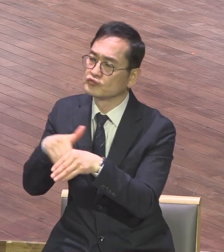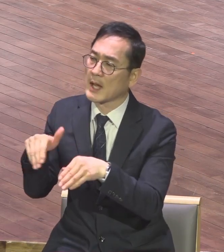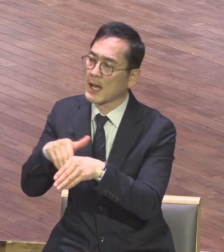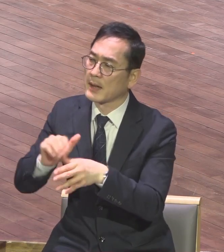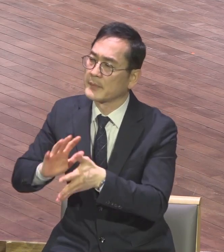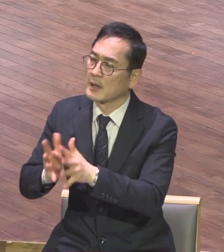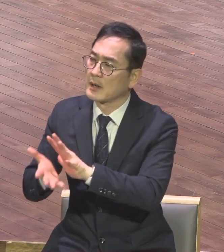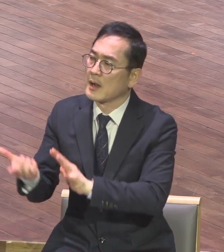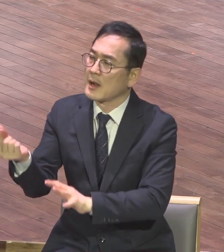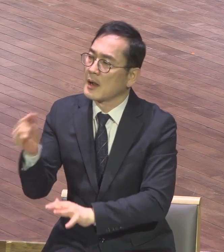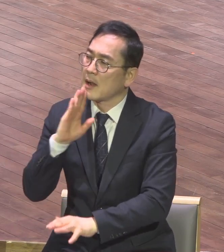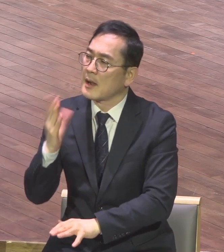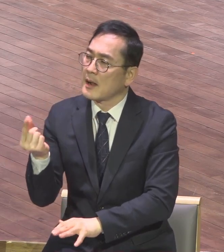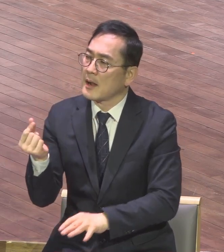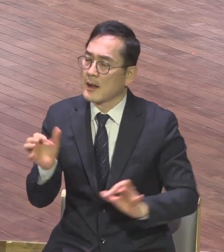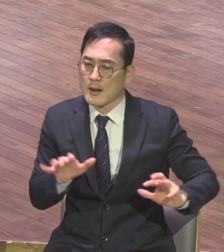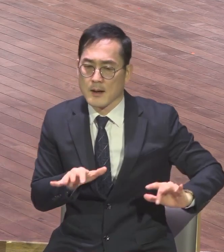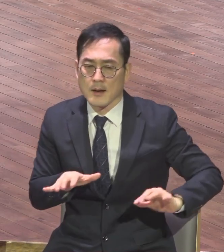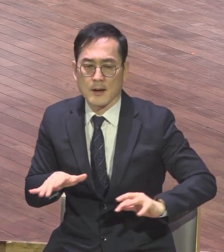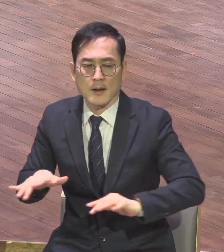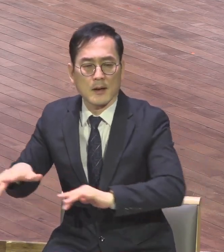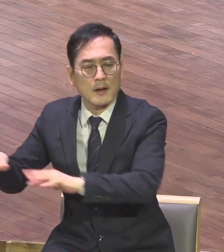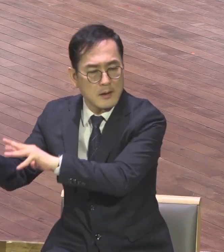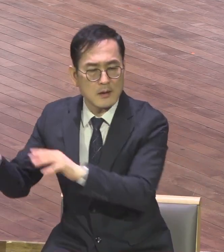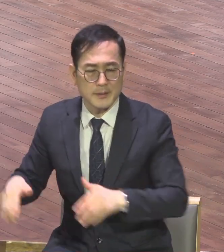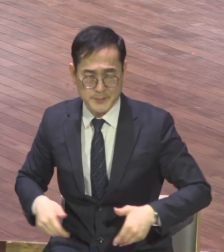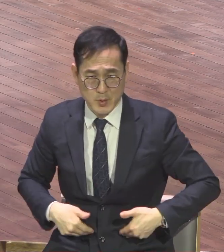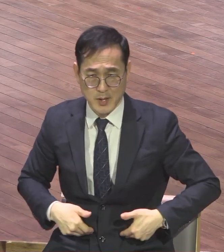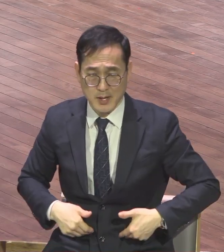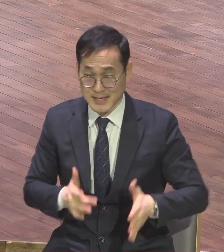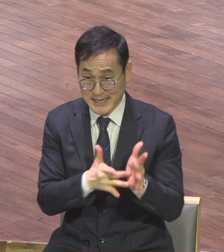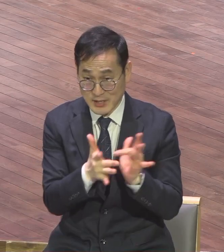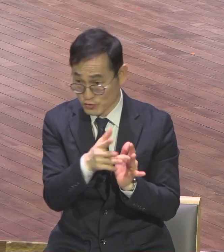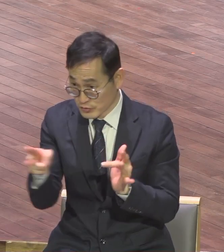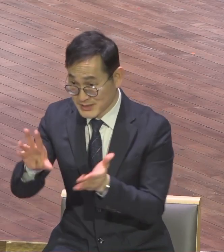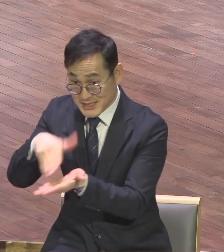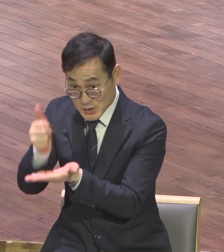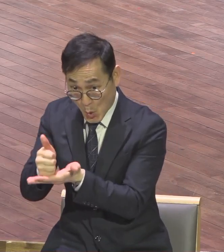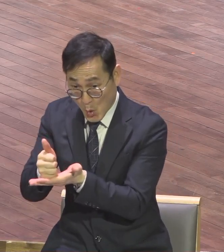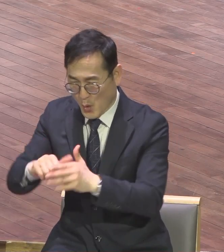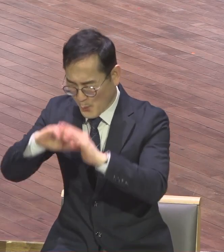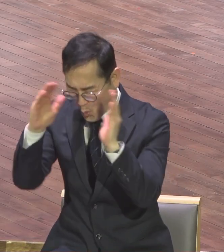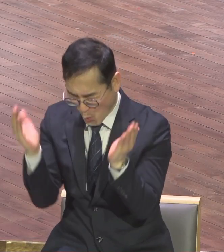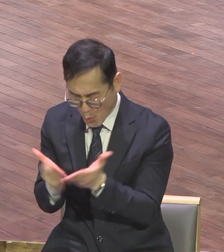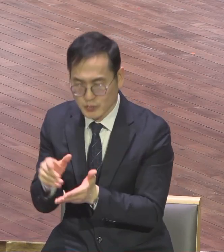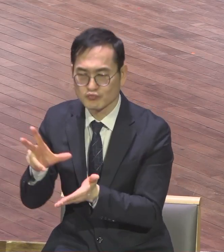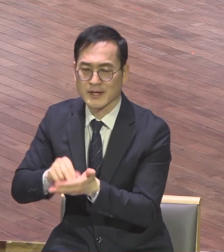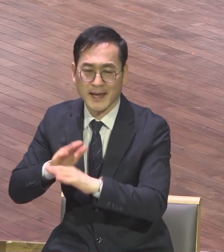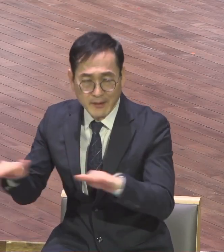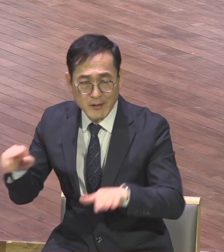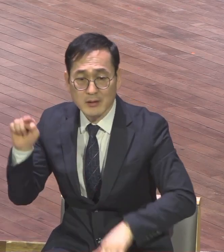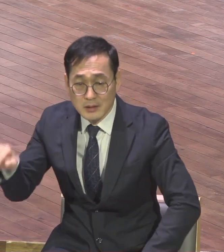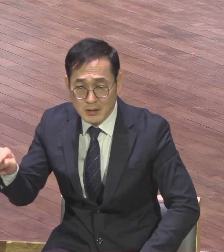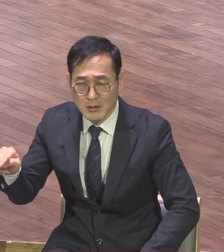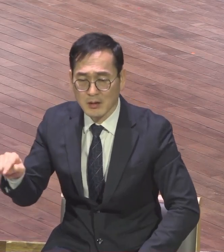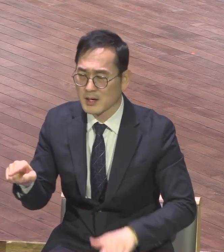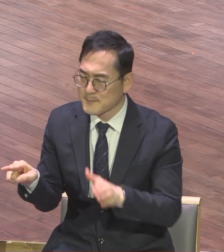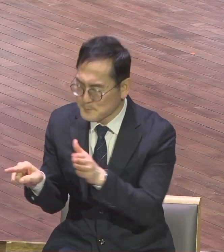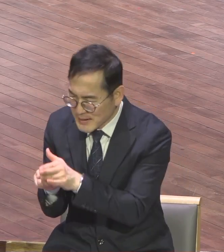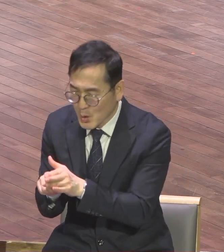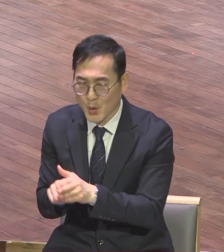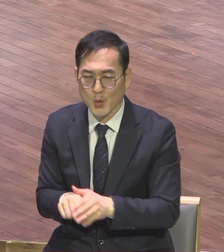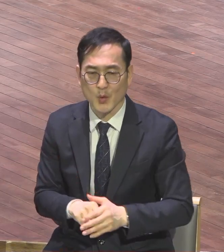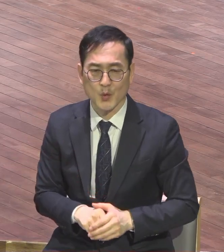몰려드는 플랫폼이 되어지는데 그렇다면 예수 그리스도가 모든 것임을 믿고 하나님 나라의 일인 전도와 선교